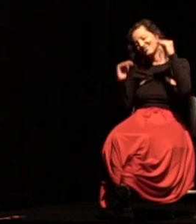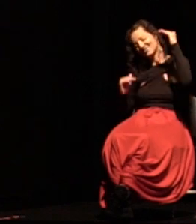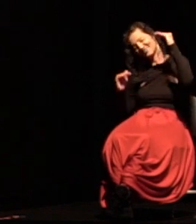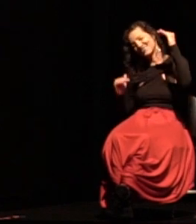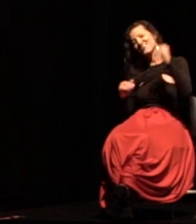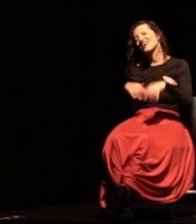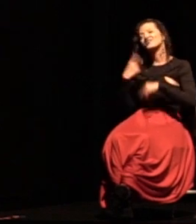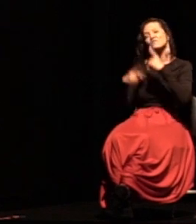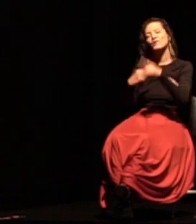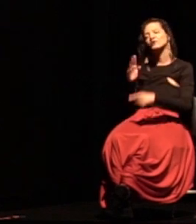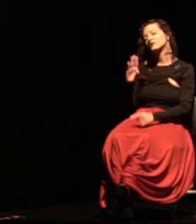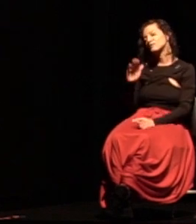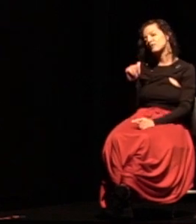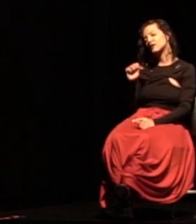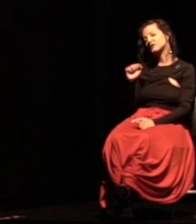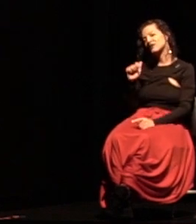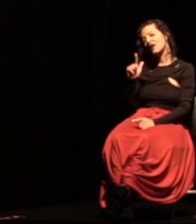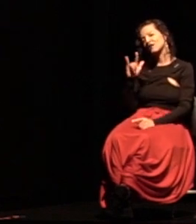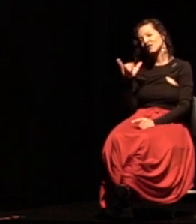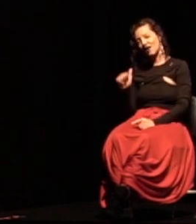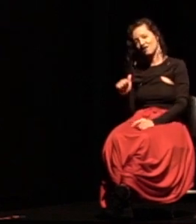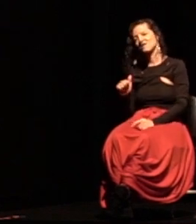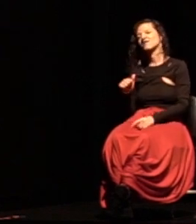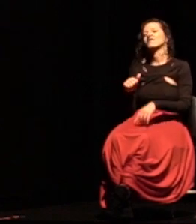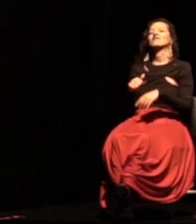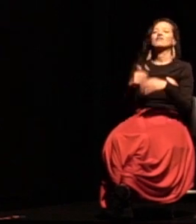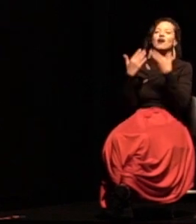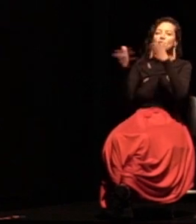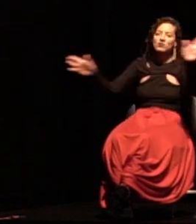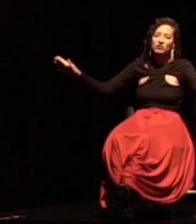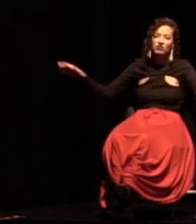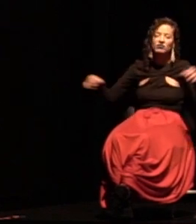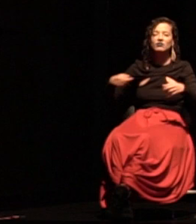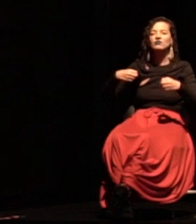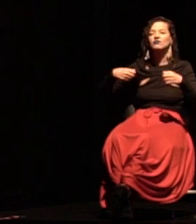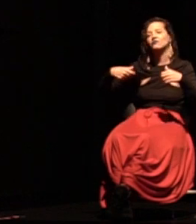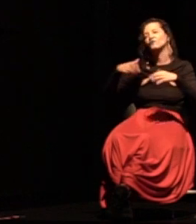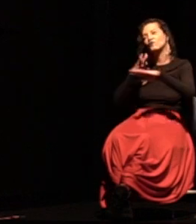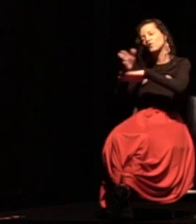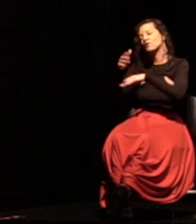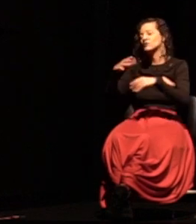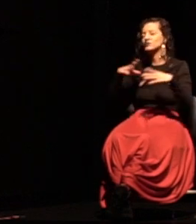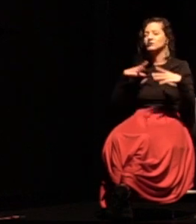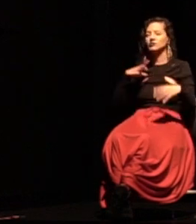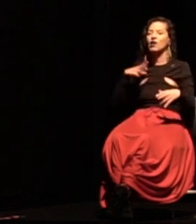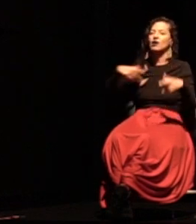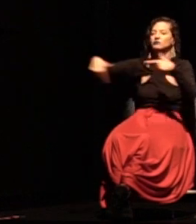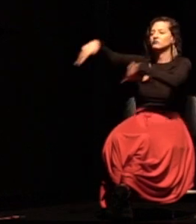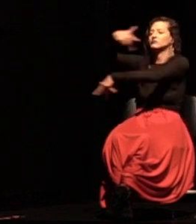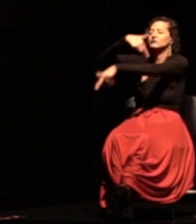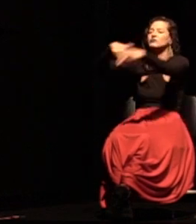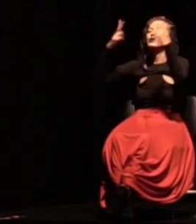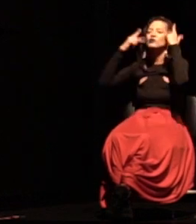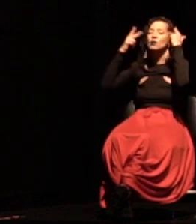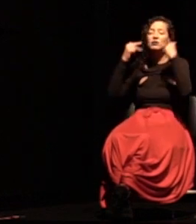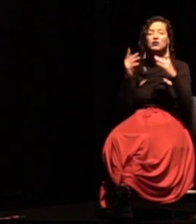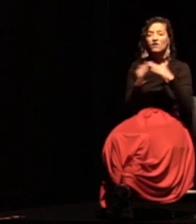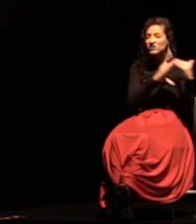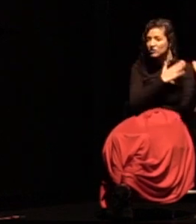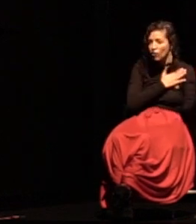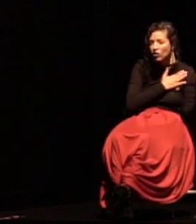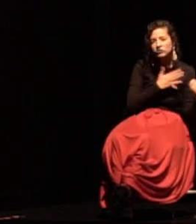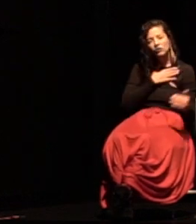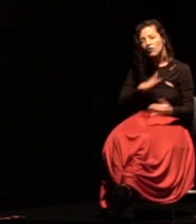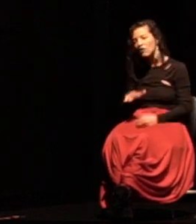Basaglia chegar lá, abriu tudo, desceu todo mundo, foi viver nas cidades normalmente, o vizinho não gosta, azar do vizinho, ele tem o